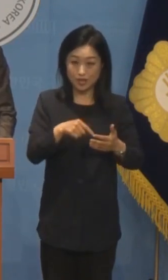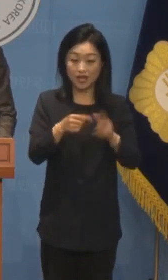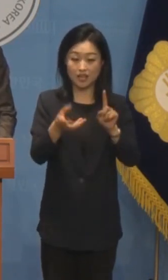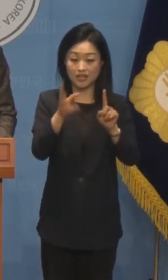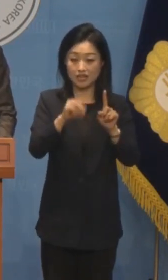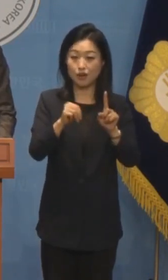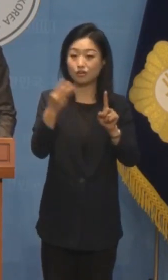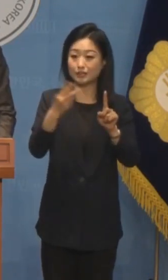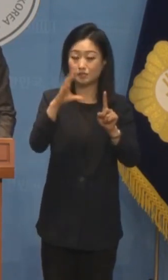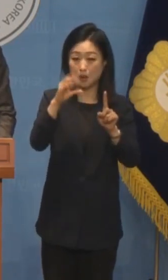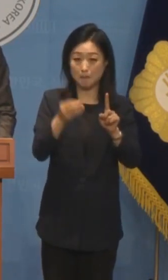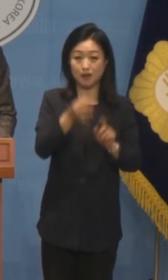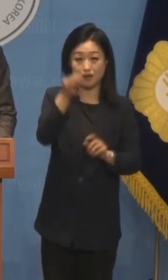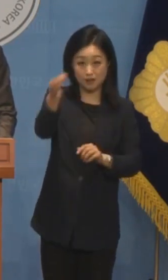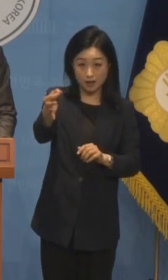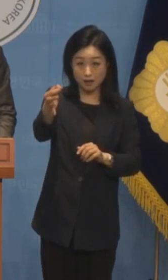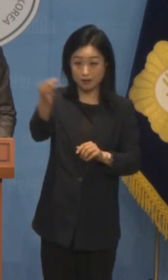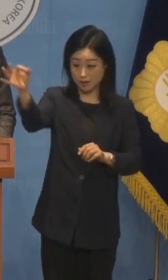받을 처지다.